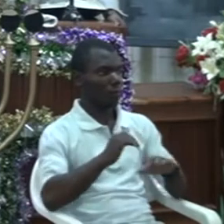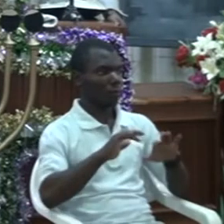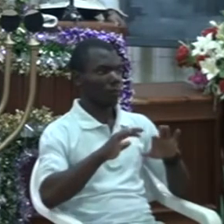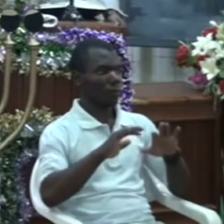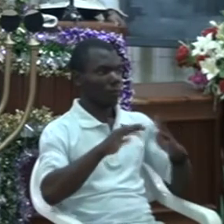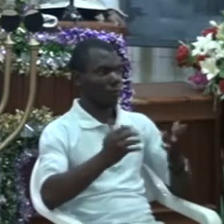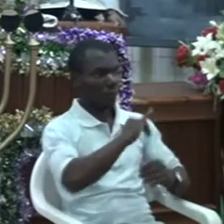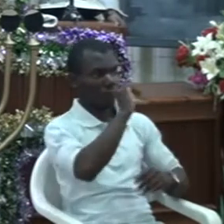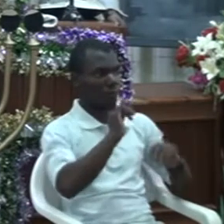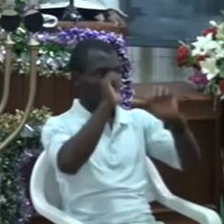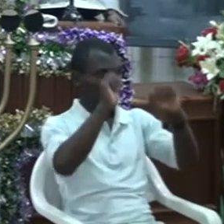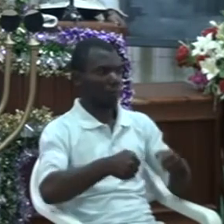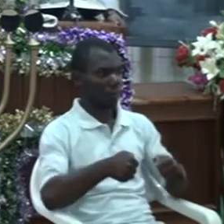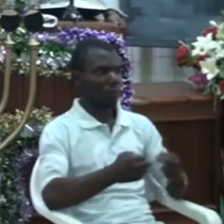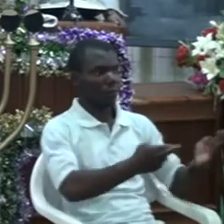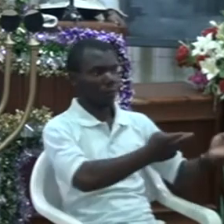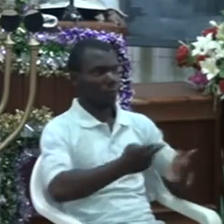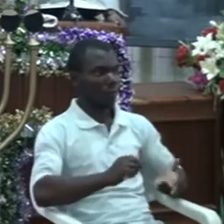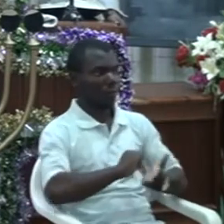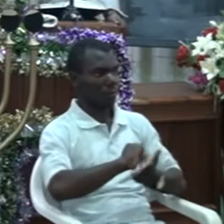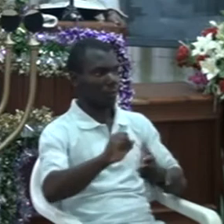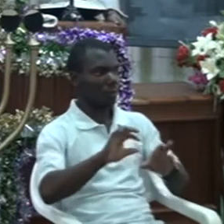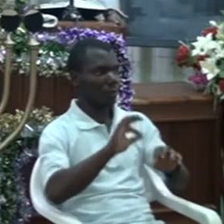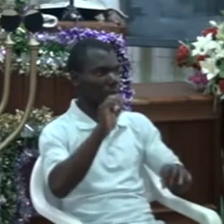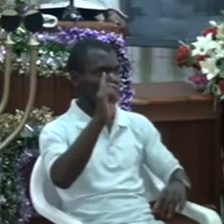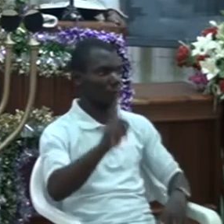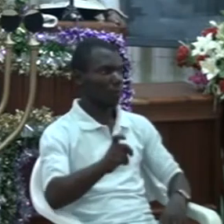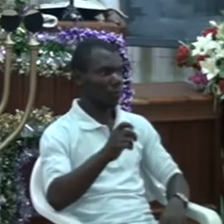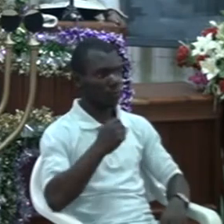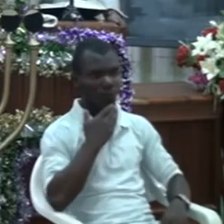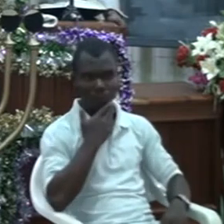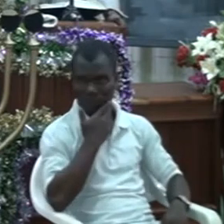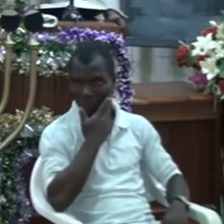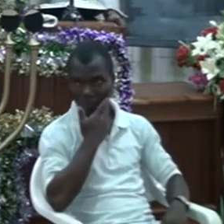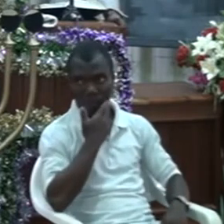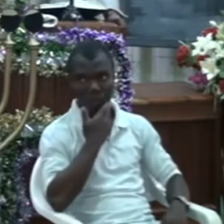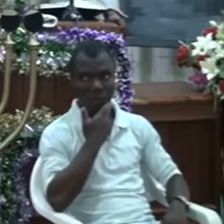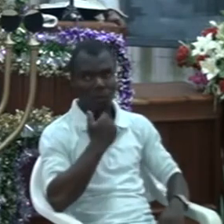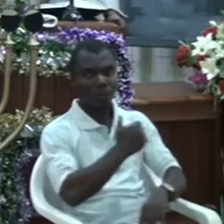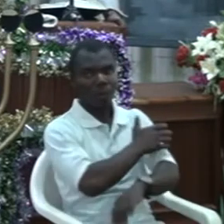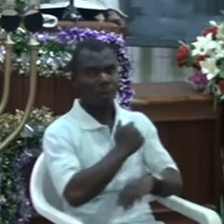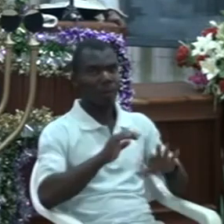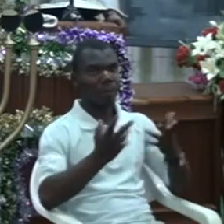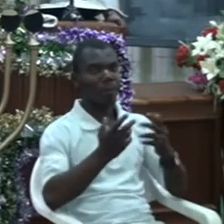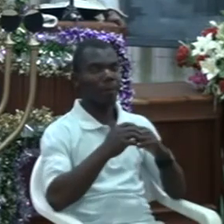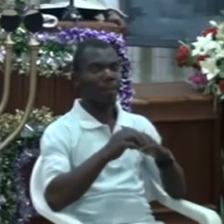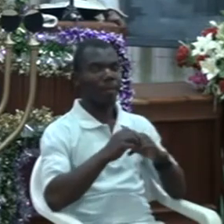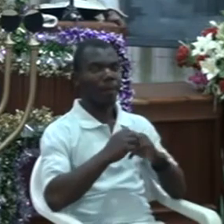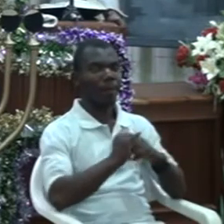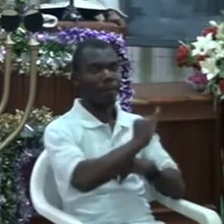puis-je recevoir le Saint-Esprit? Namna gani naweza kupokea Roho Mtakatifu. Et comment